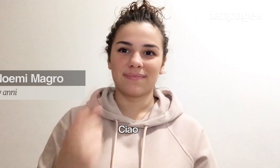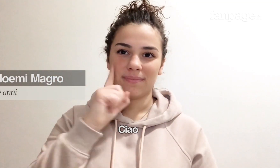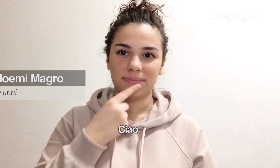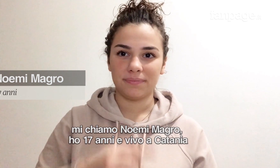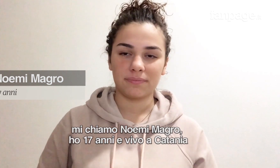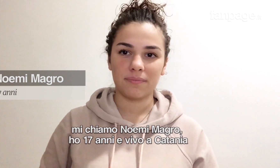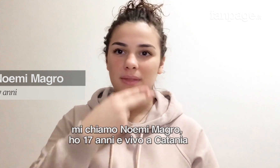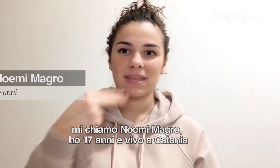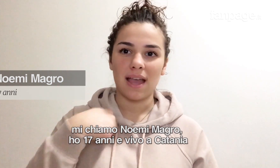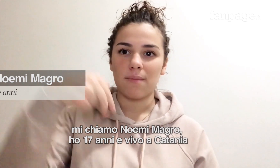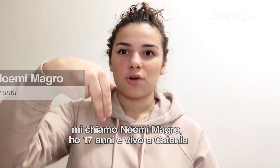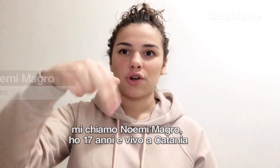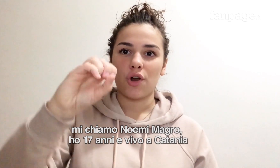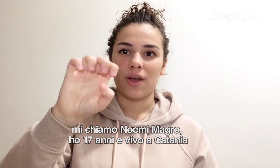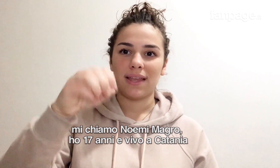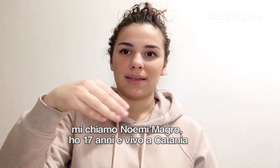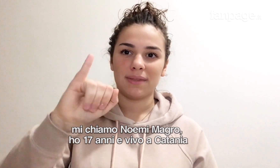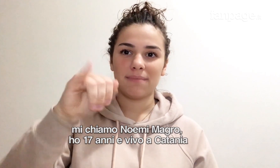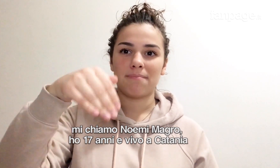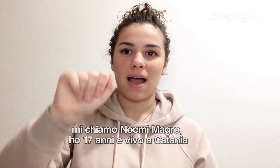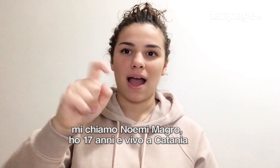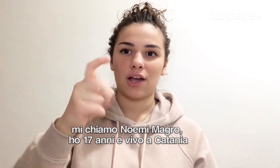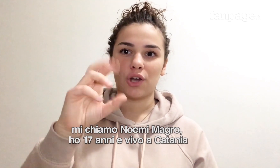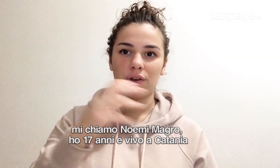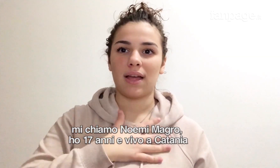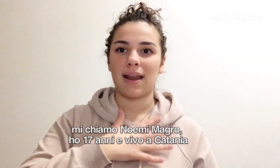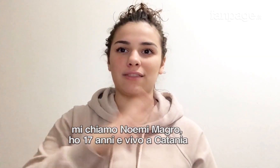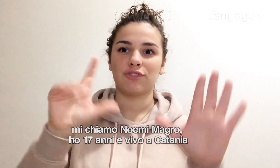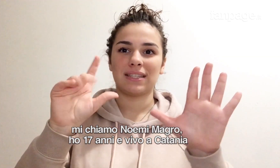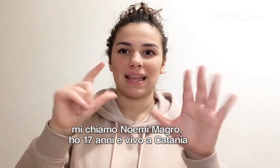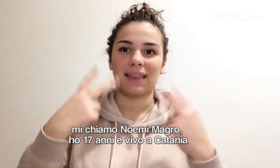Mi chiamo Noemi Magro, ho 17 anni e vivo a Catania.